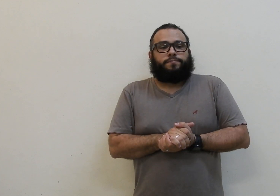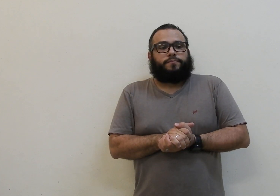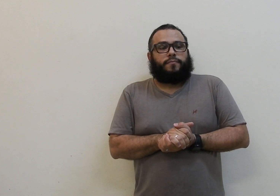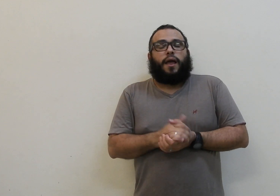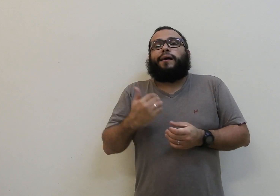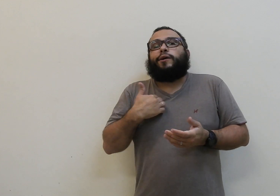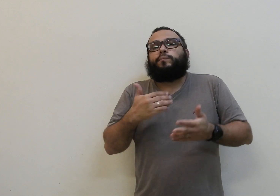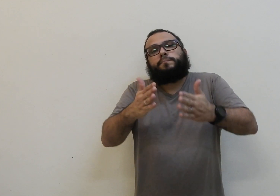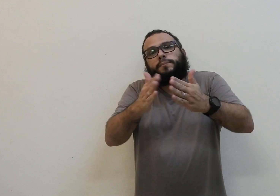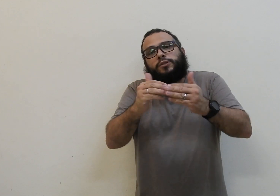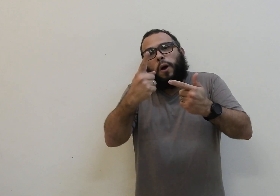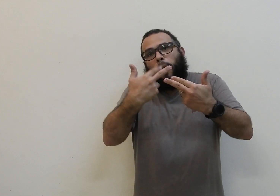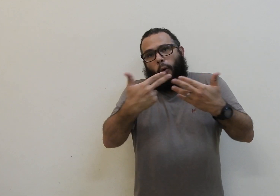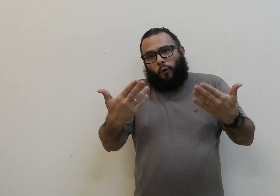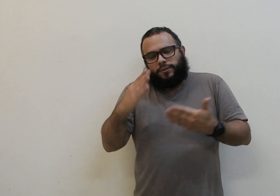prazer conhecer a todos.